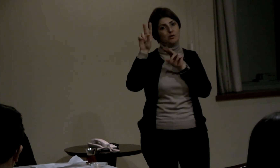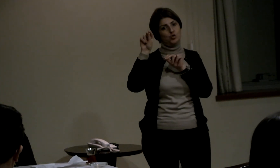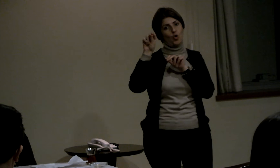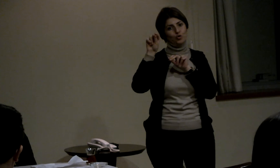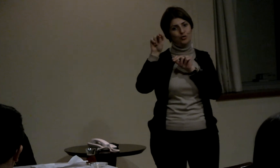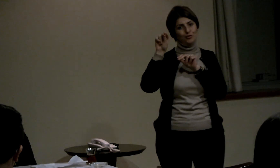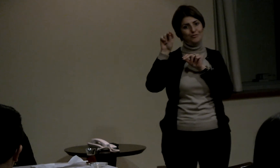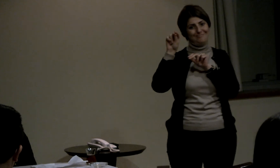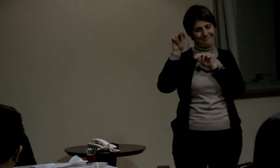pansiyon.